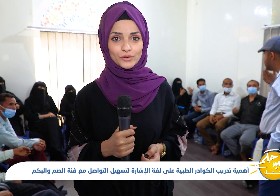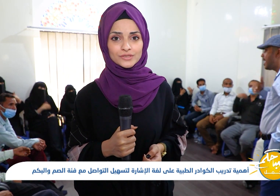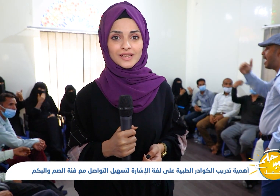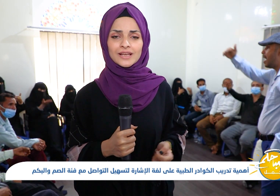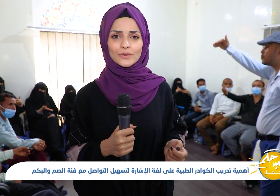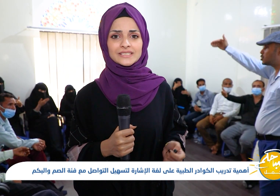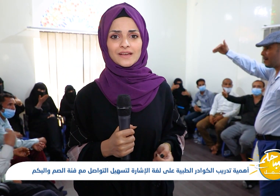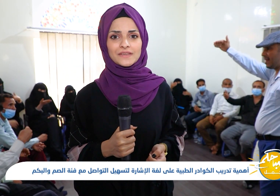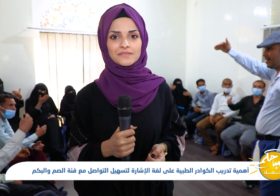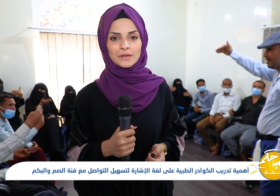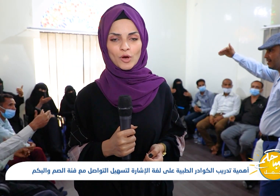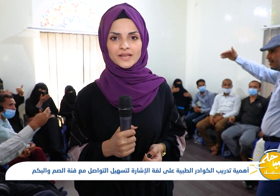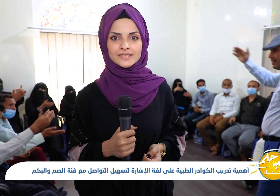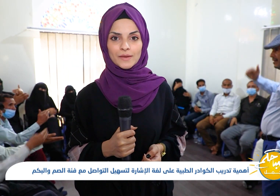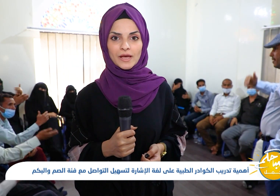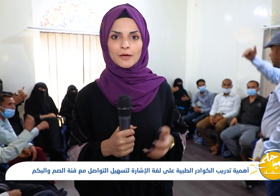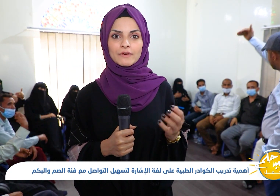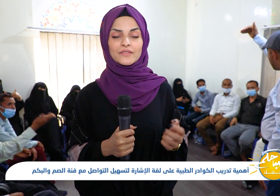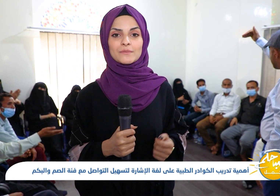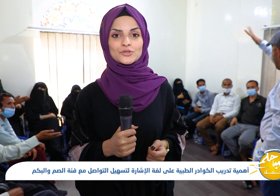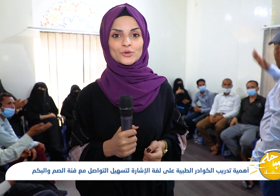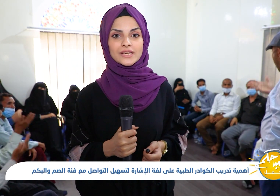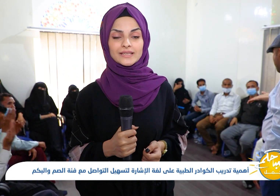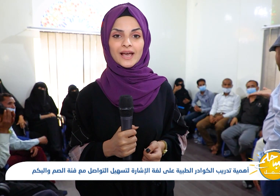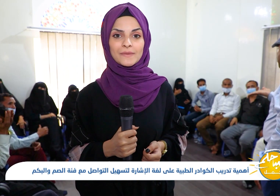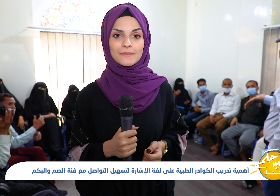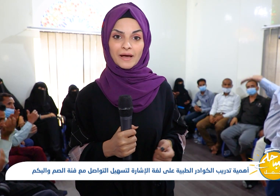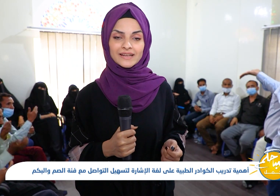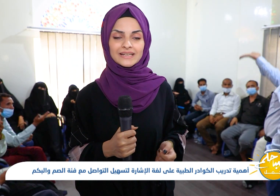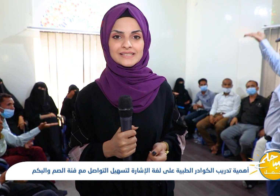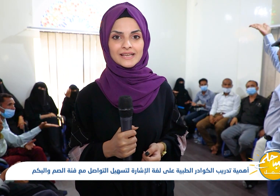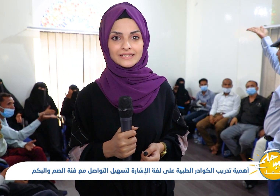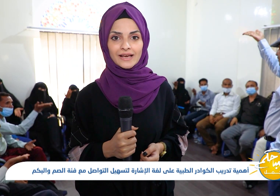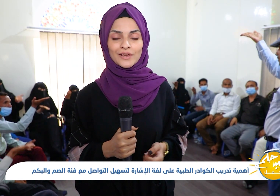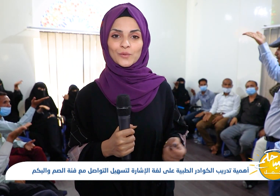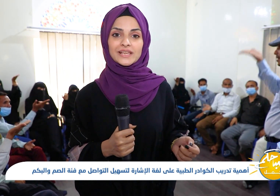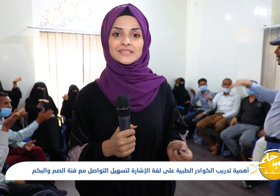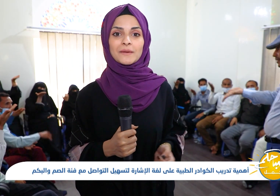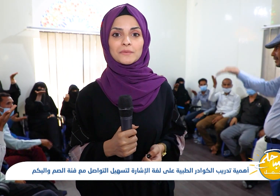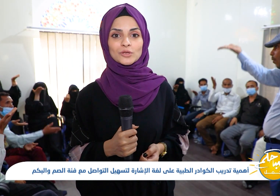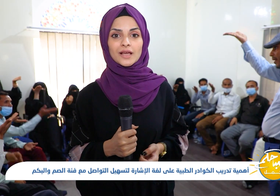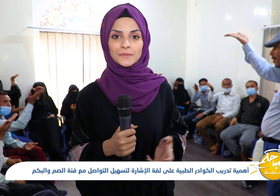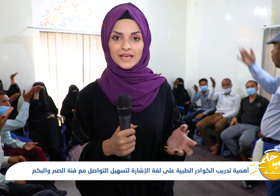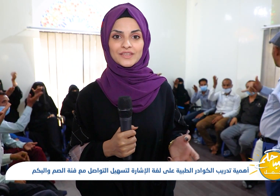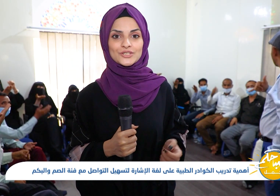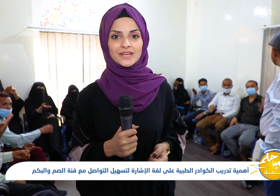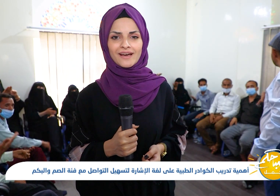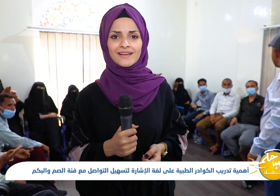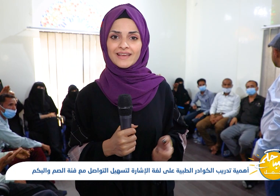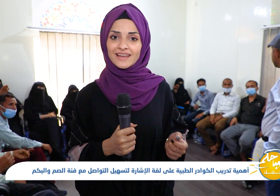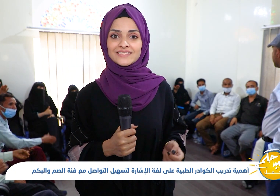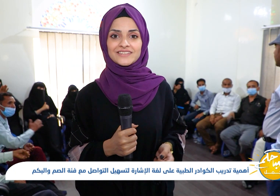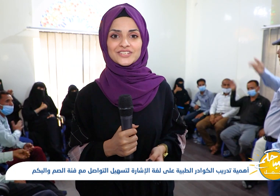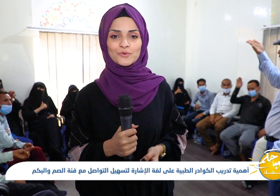السمع والنطق وللتخفيف من معاناتهم، فهذا المجهود يحمل معنى الإنسانية والاهتمام المطلق بهذه